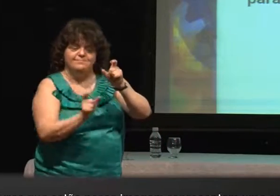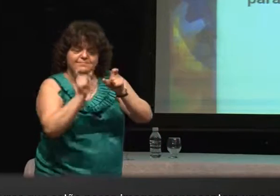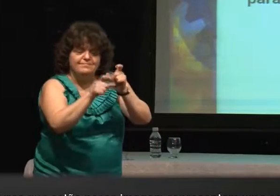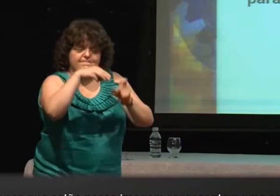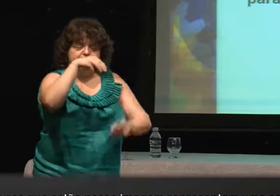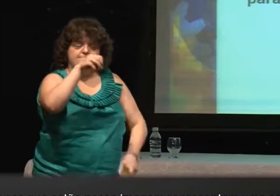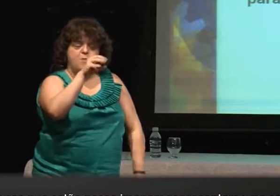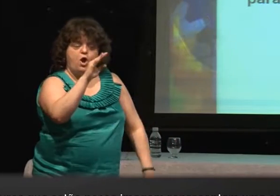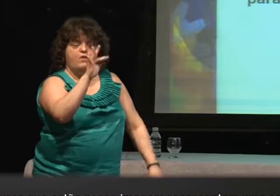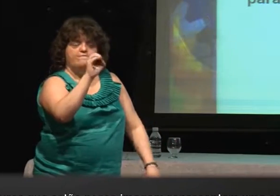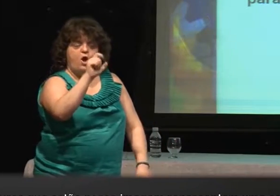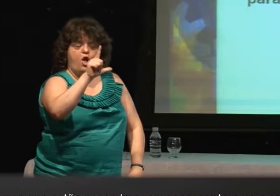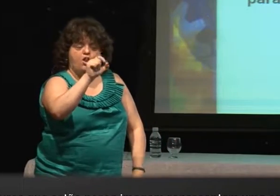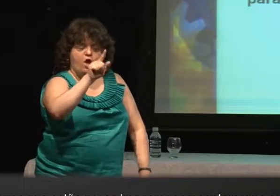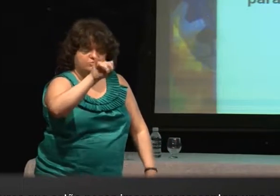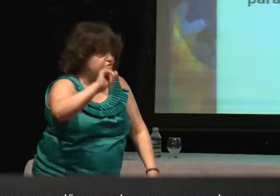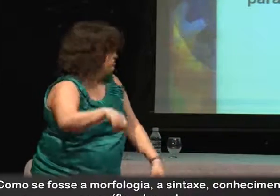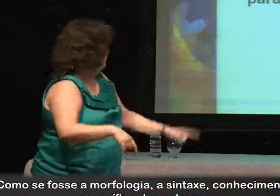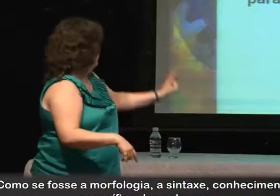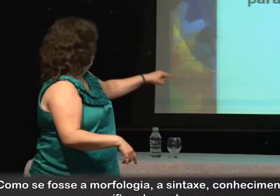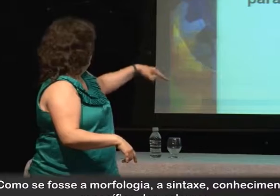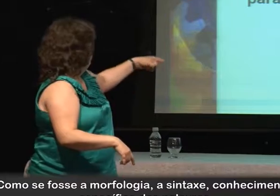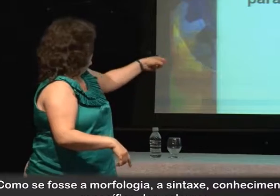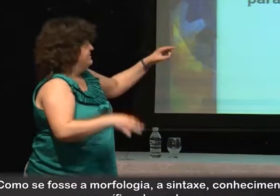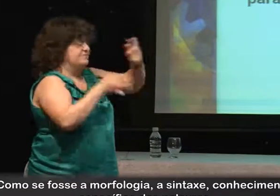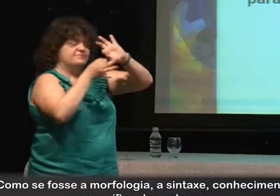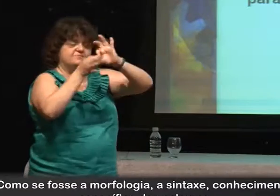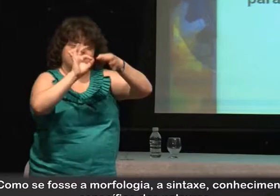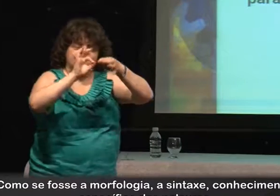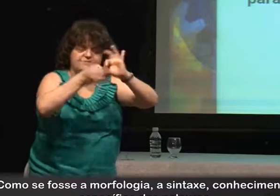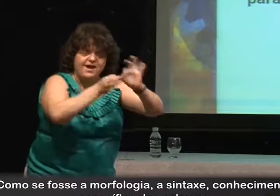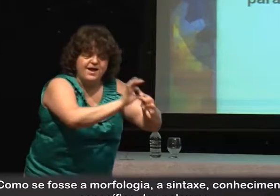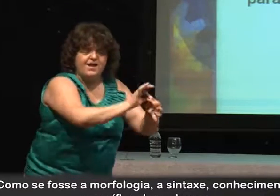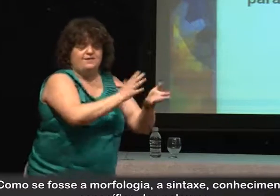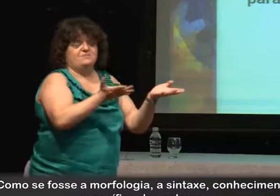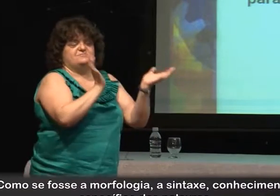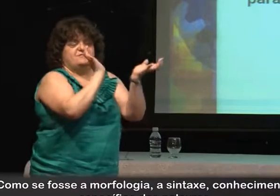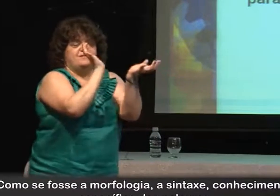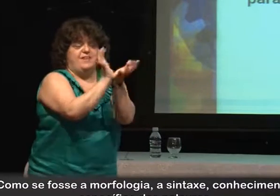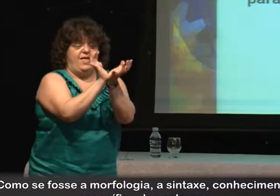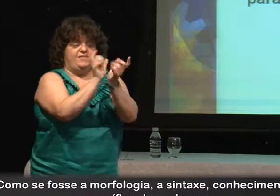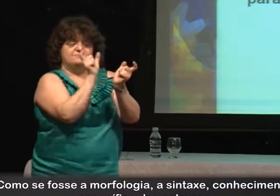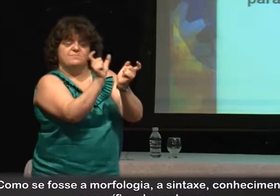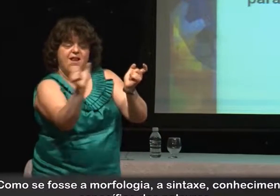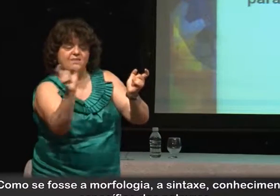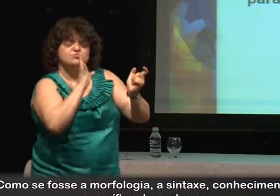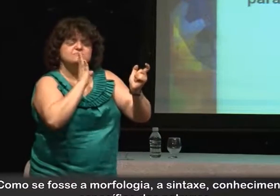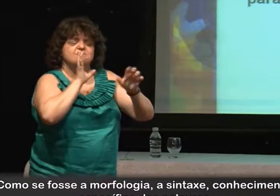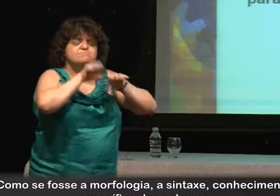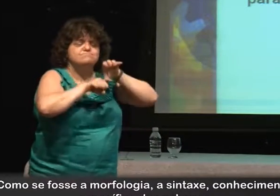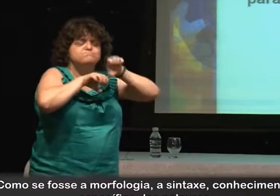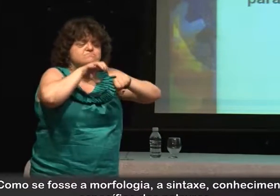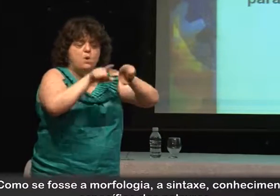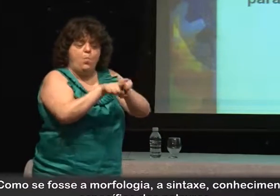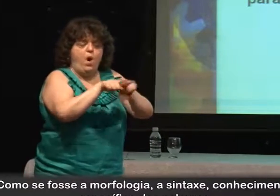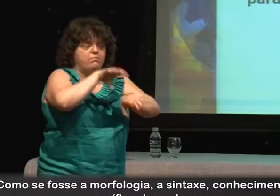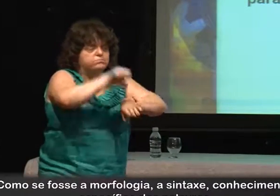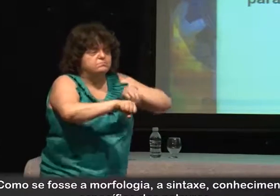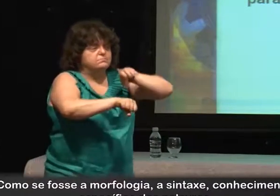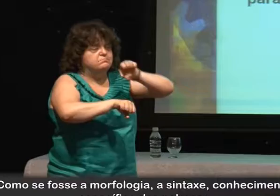imagem representam uma escada, como se fosse a morfologia, a sintaxe, o conhecimento específico